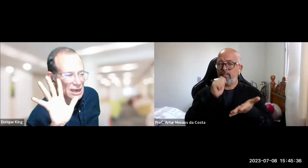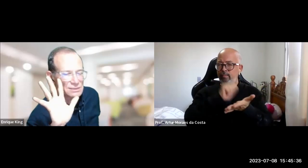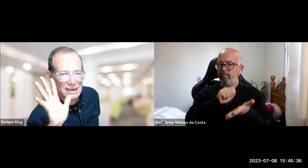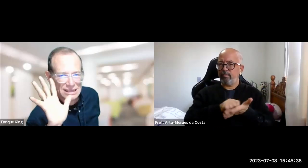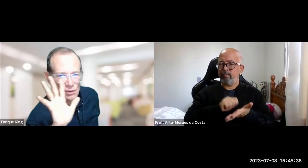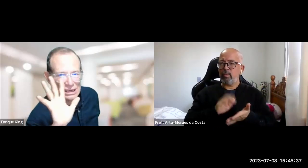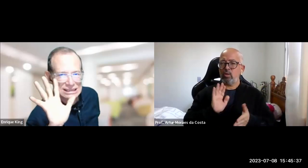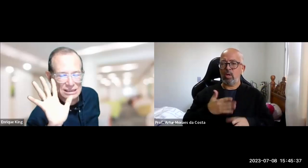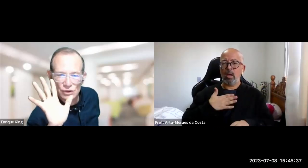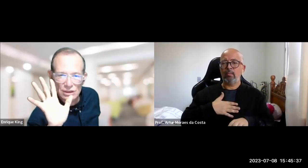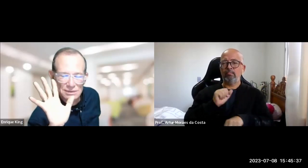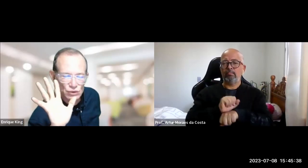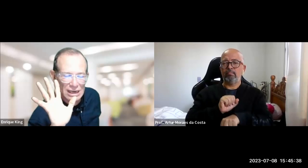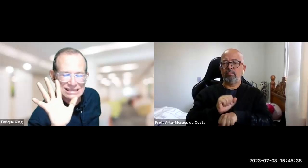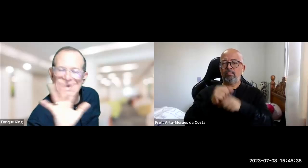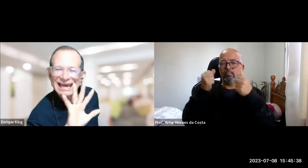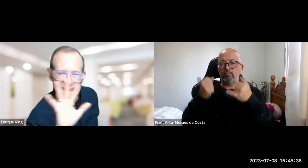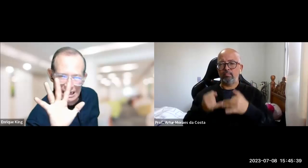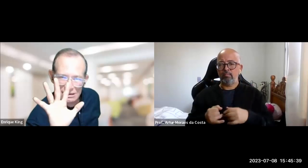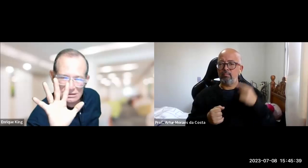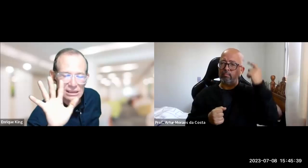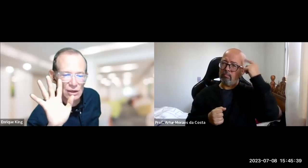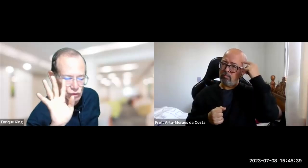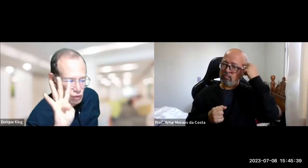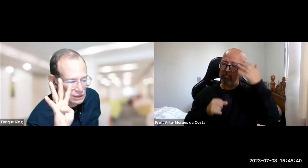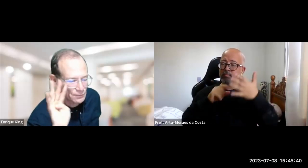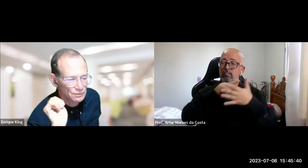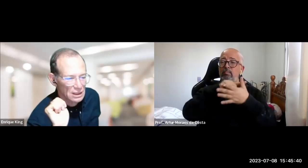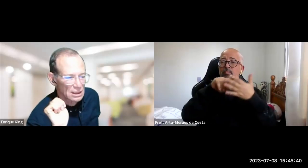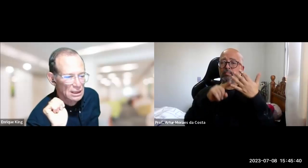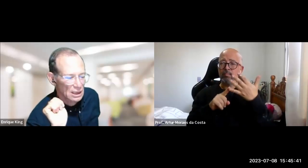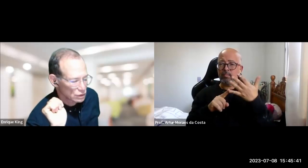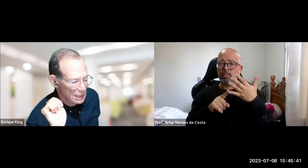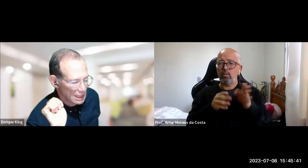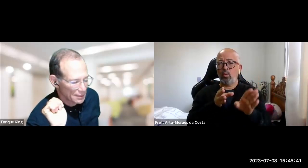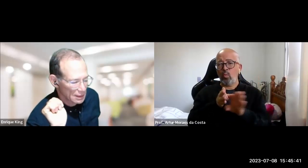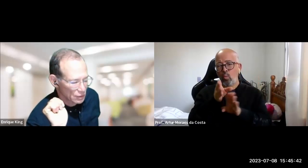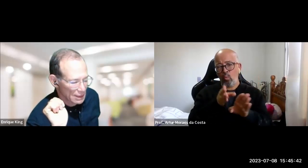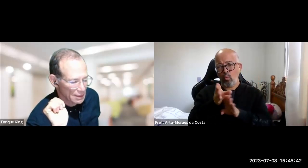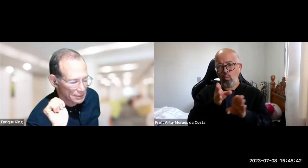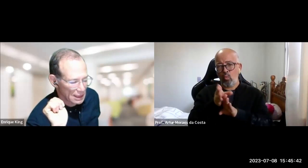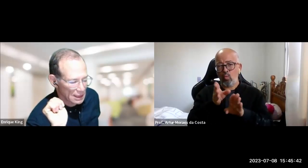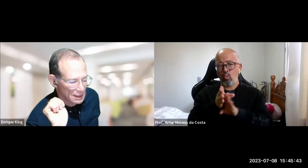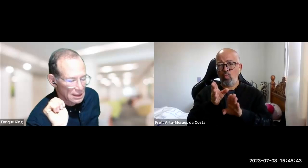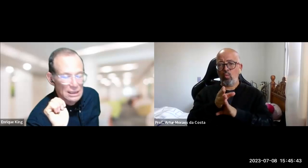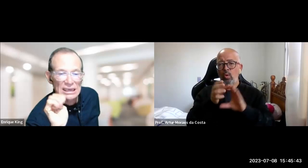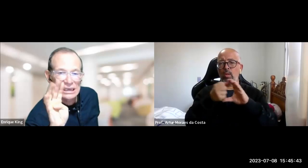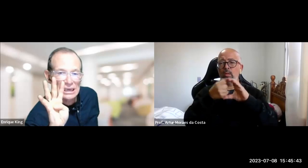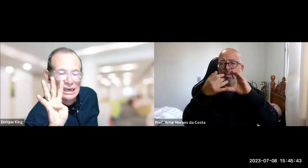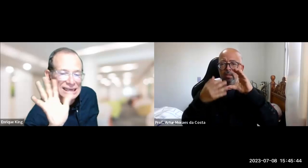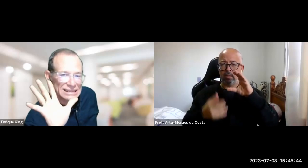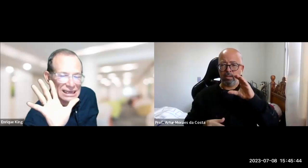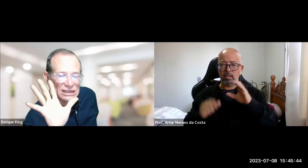que quiero darles para hacer buenas descripciones visuales en general sí los cuatro que nos dan que nos daba Viviana